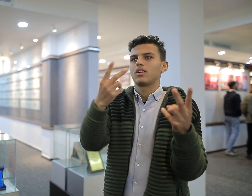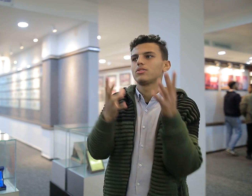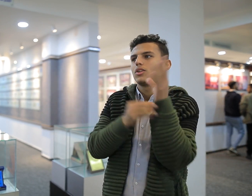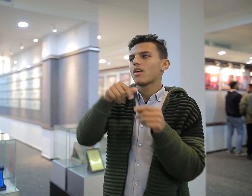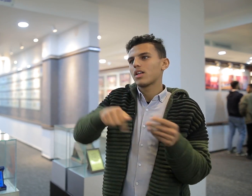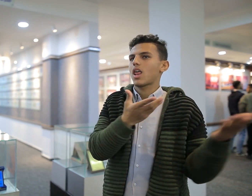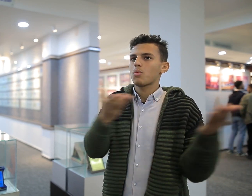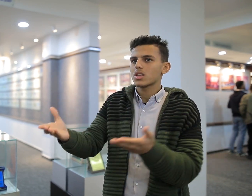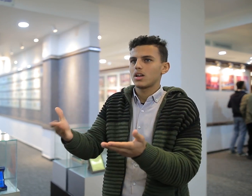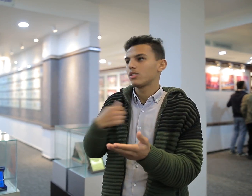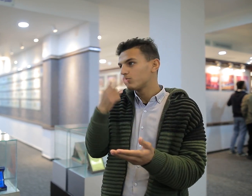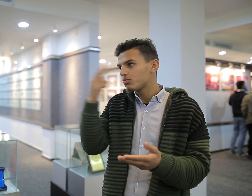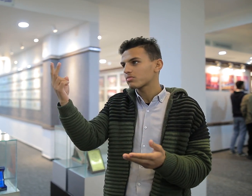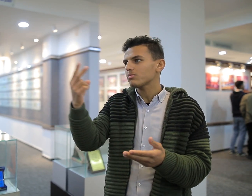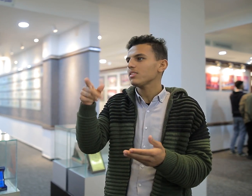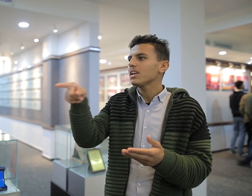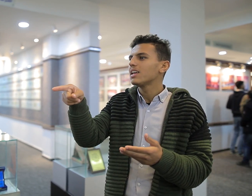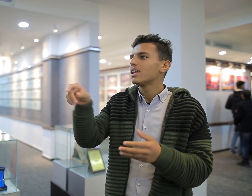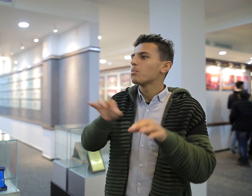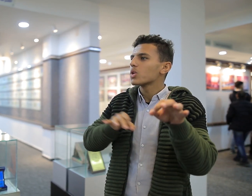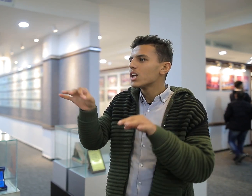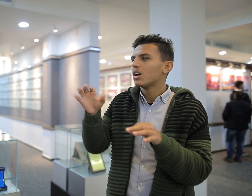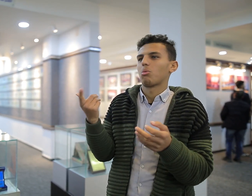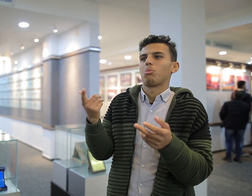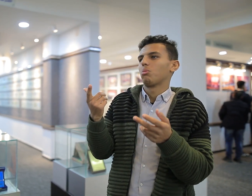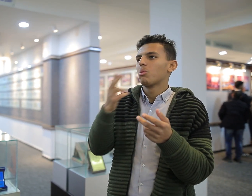فيها، المنشآت اللي فيها. هم رحبوا فينا،